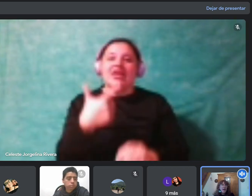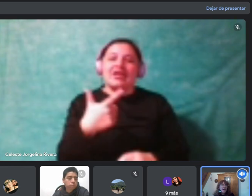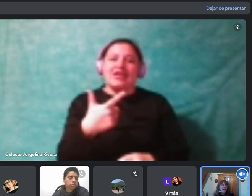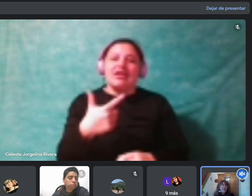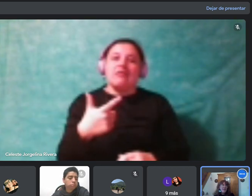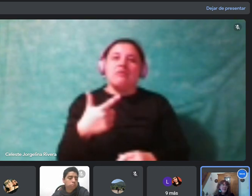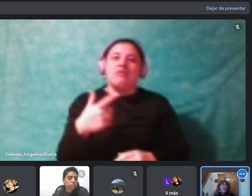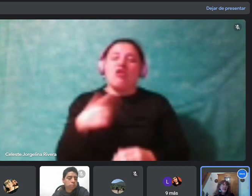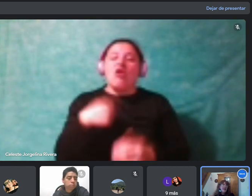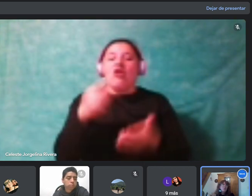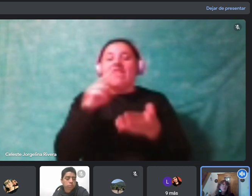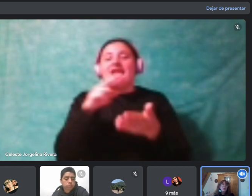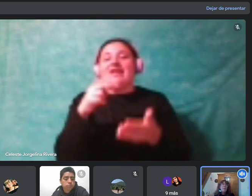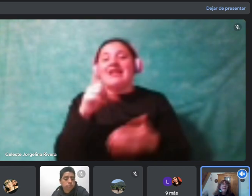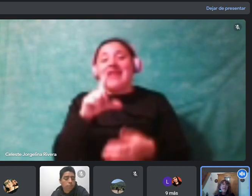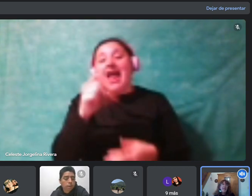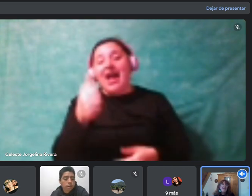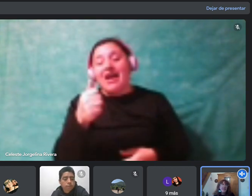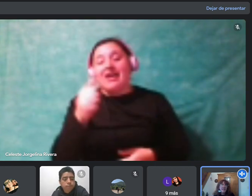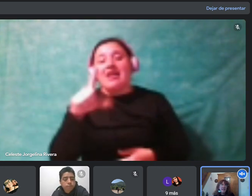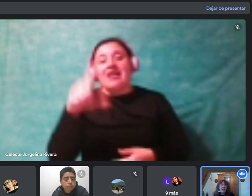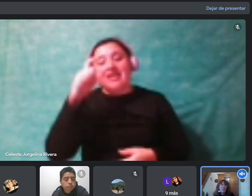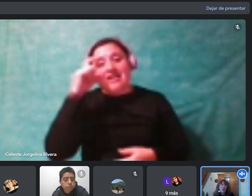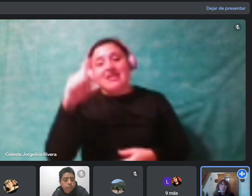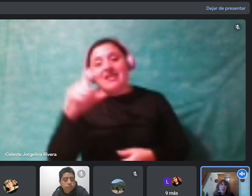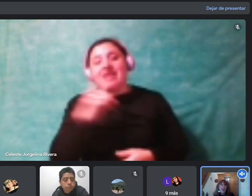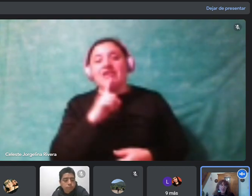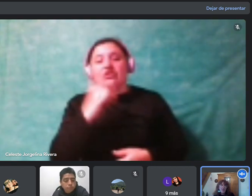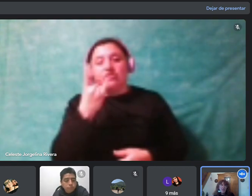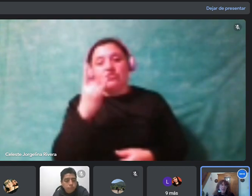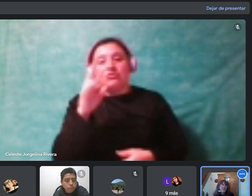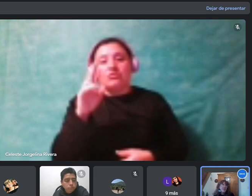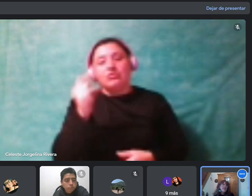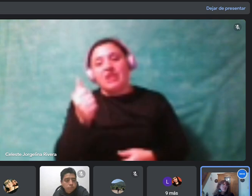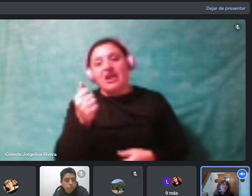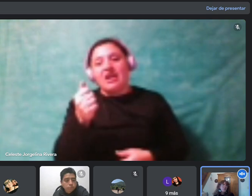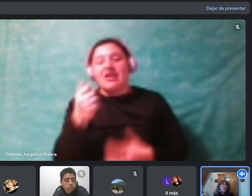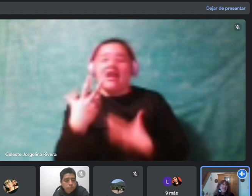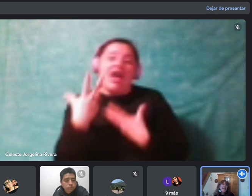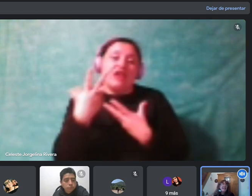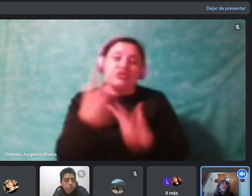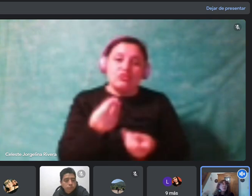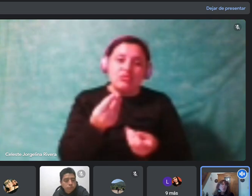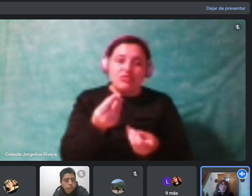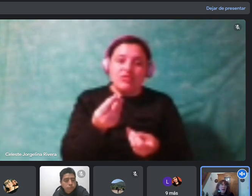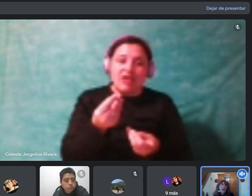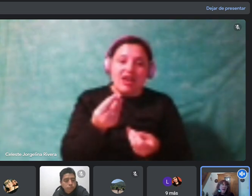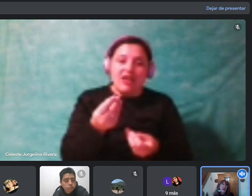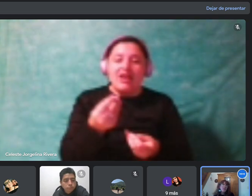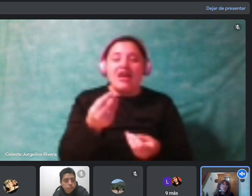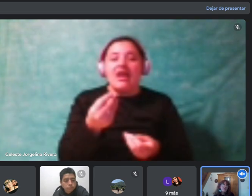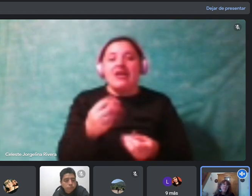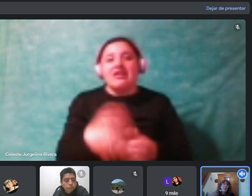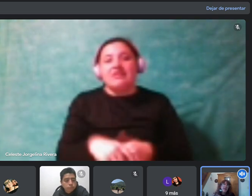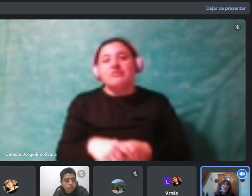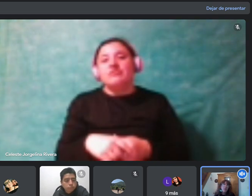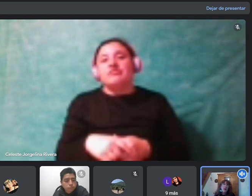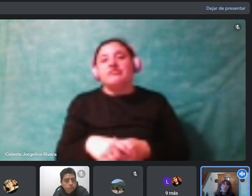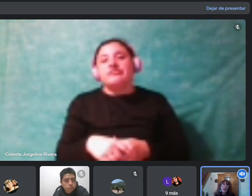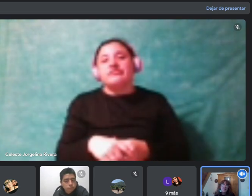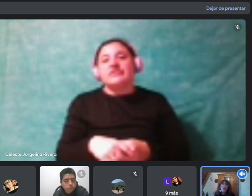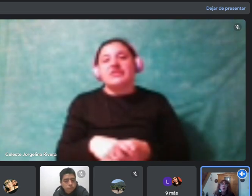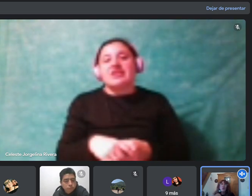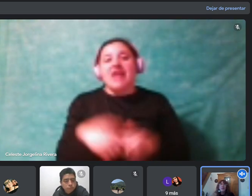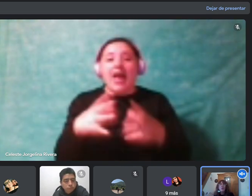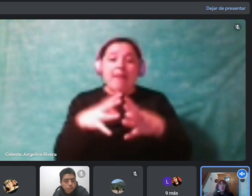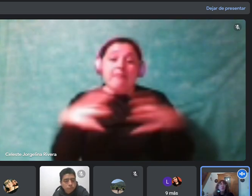lectura ayuda a ampliar el vocabulario. Yo puedo decir, la lectura ayuda a ampliar el